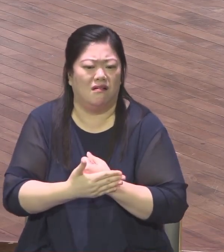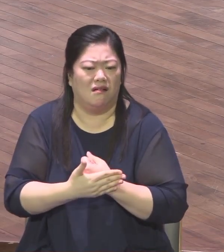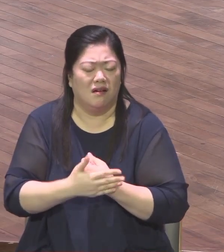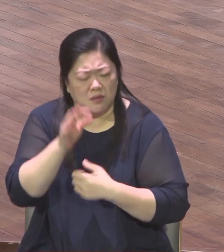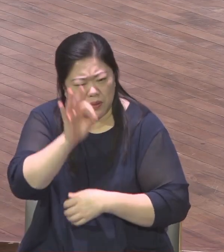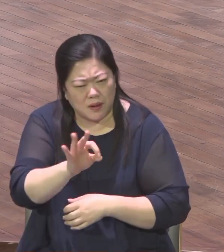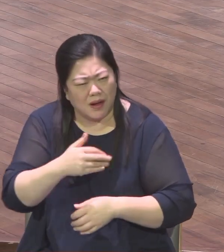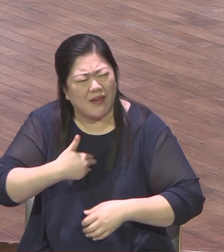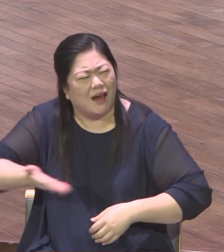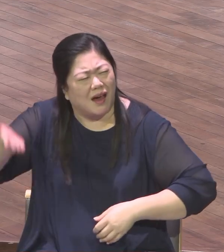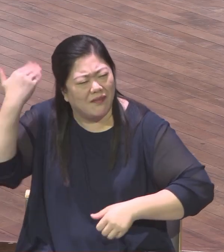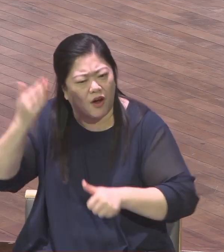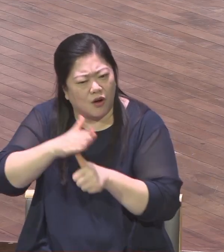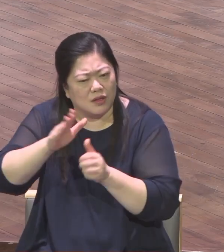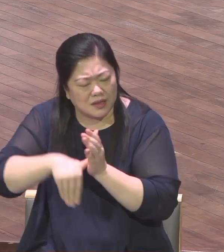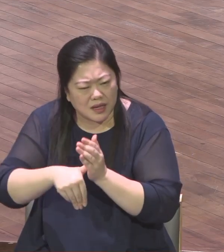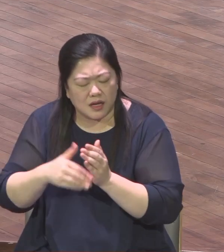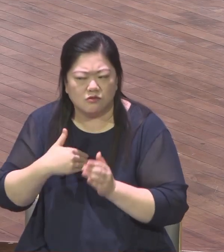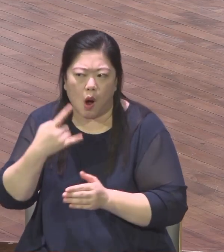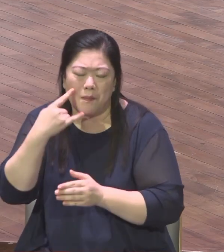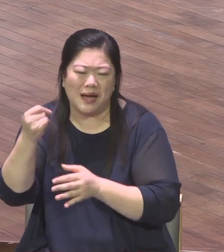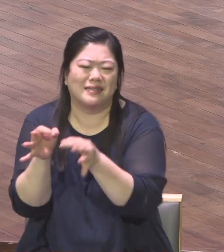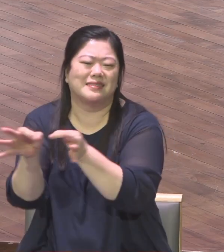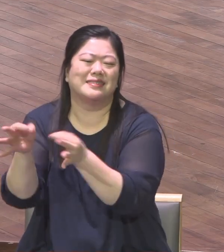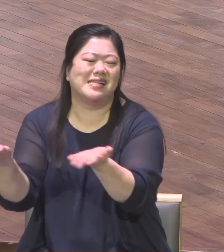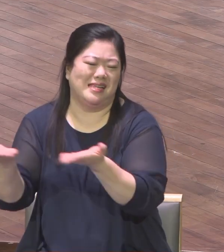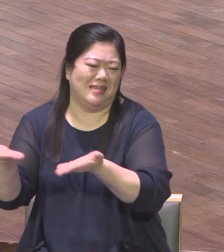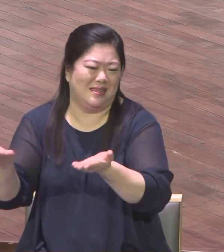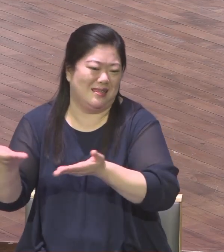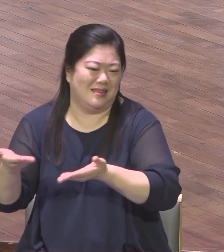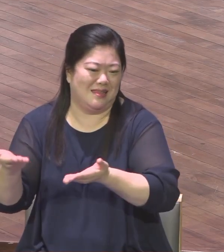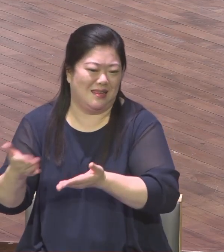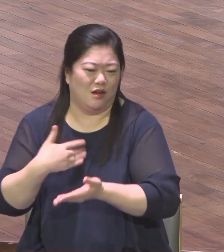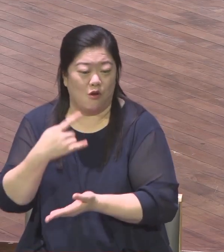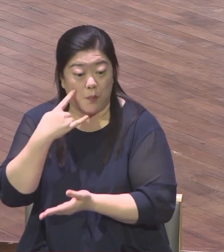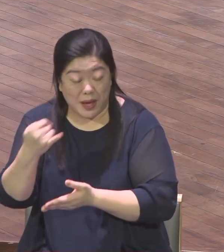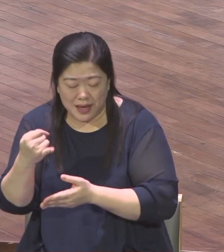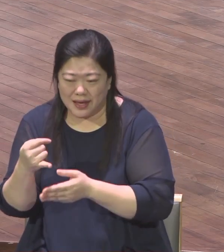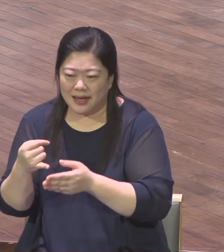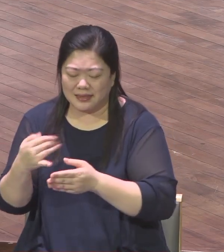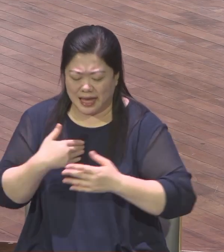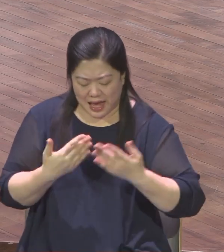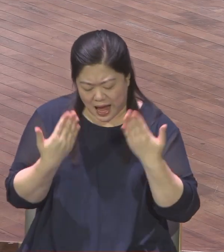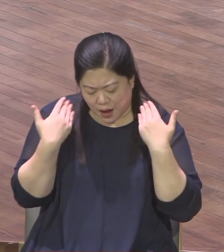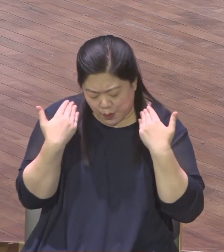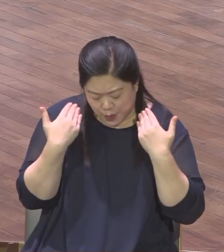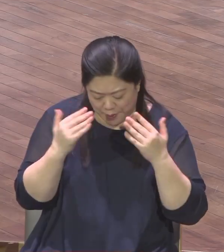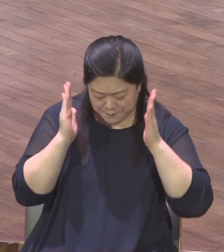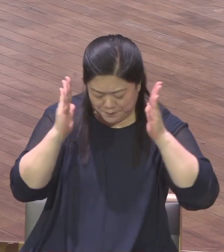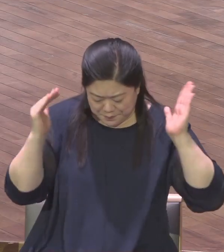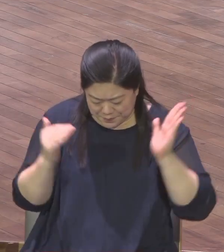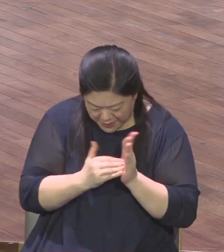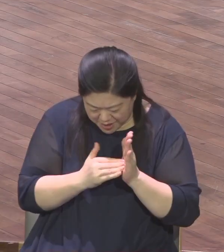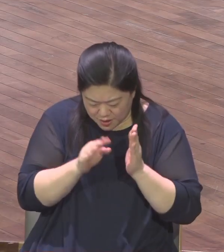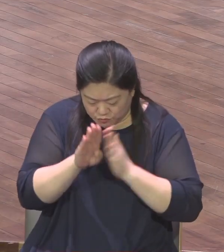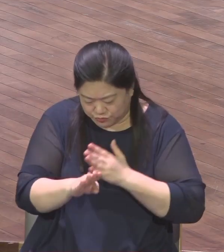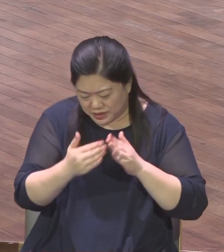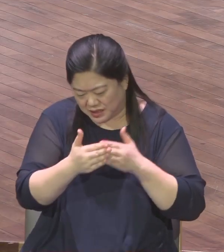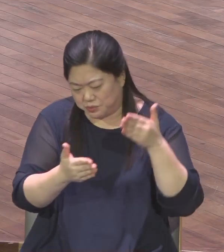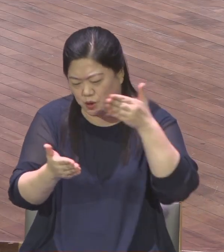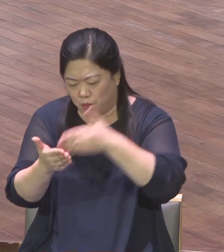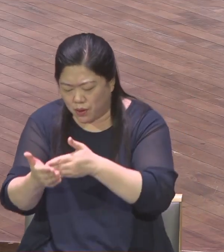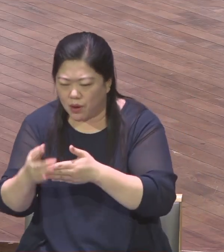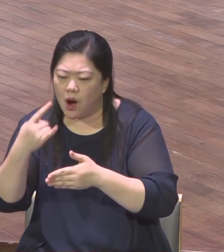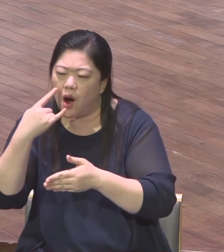제가 늘 보면 성경 읽고 있어요. 성경을 늘 읽고 있어. 성경 보면 뜨득뜨득해.